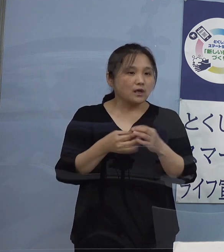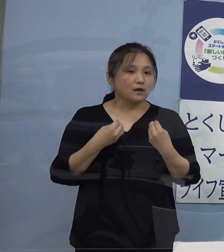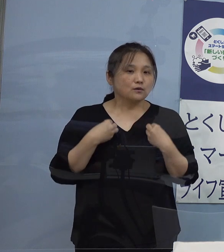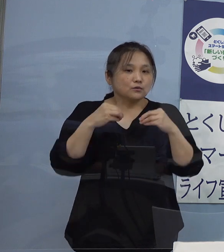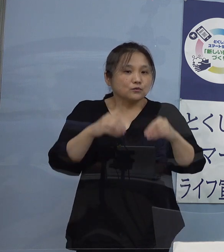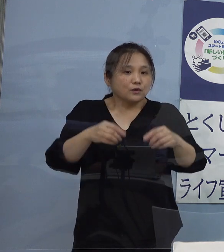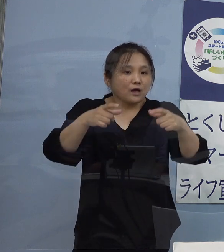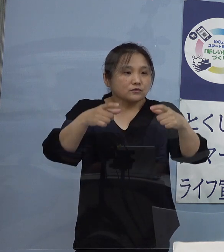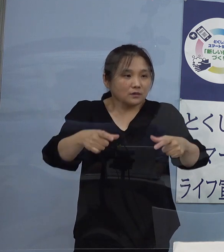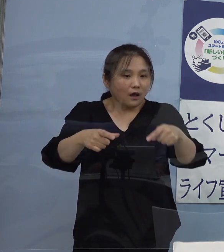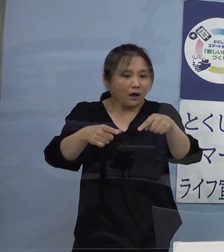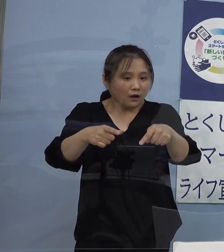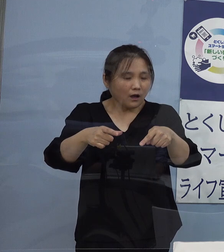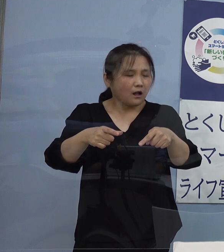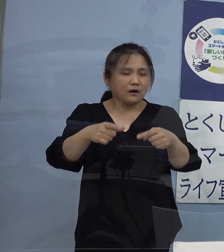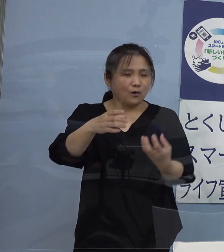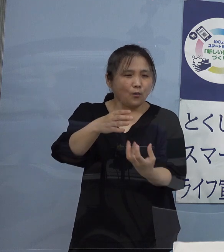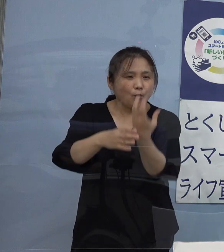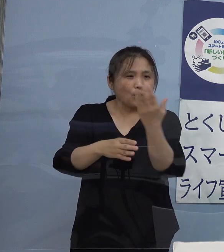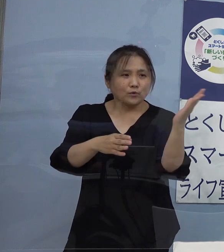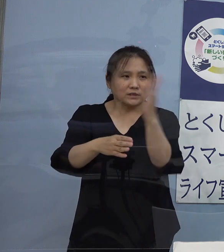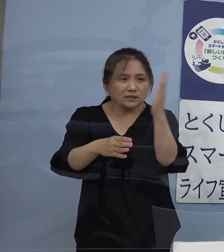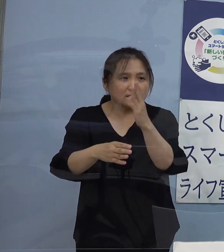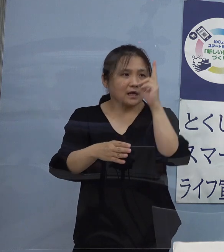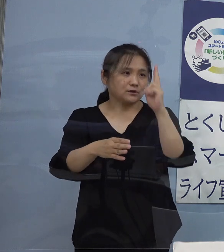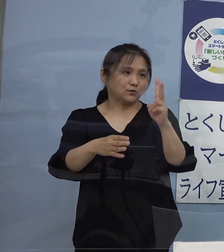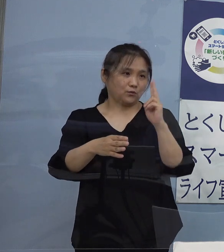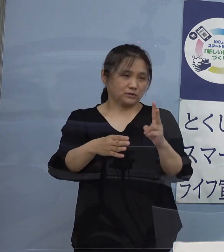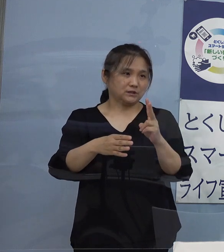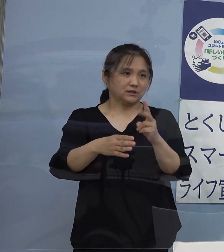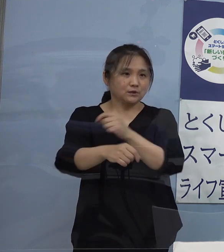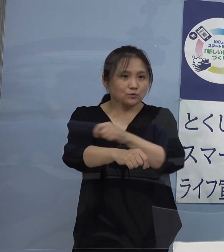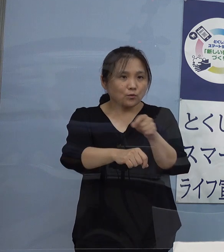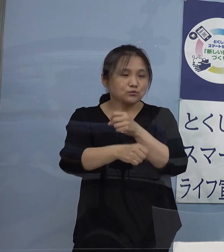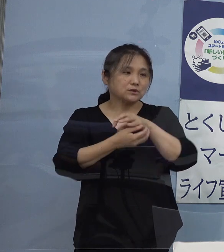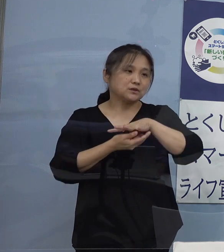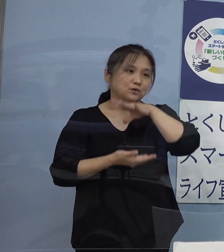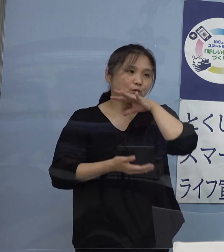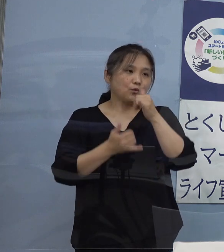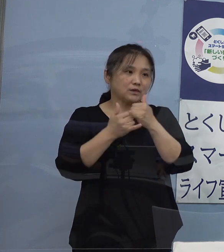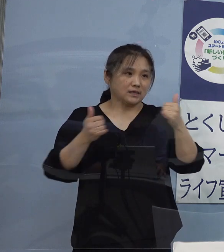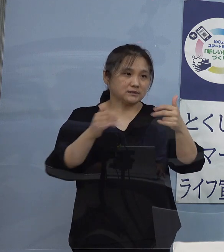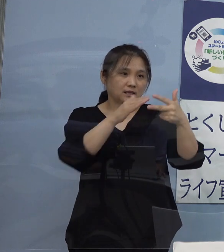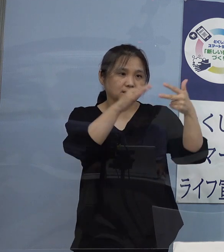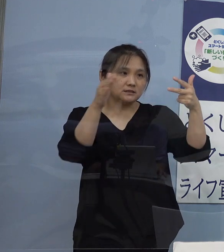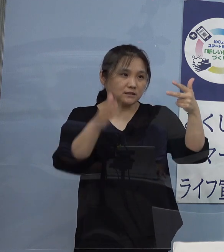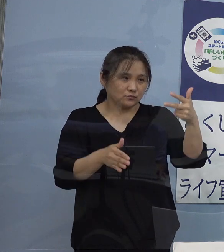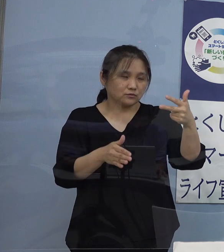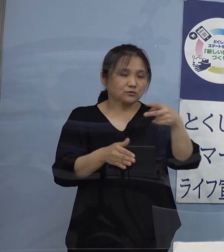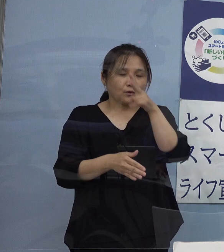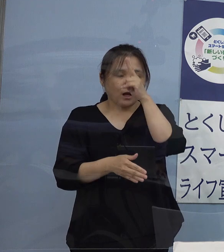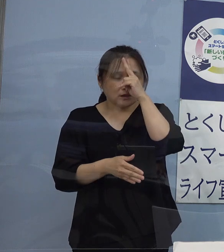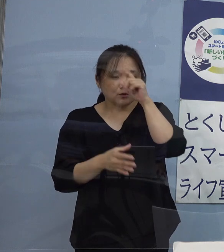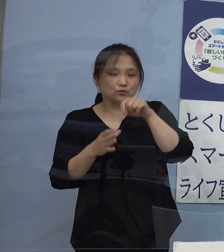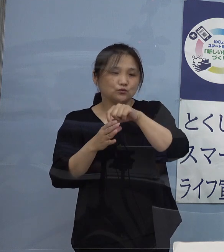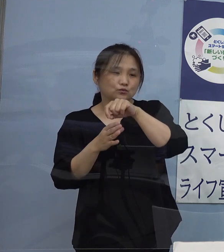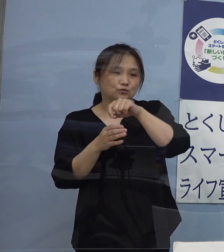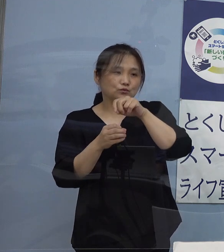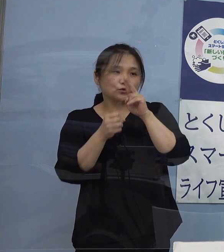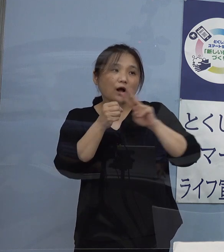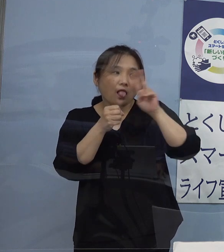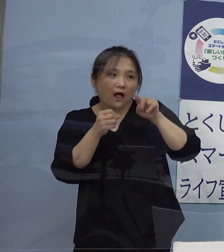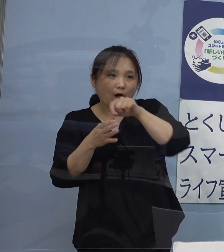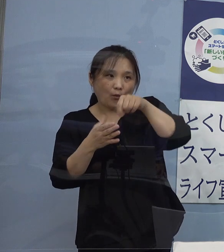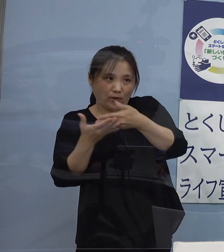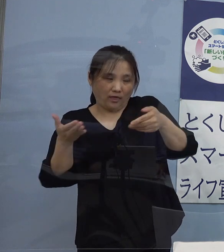ターといったものをいかに起こさせないか、特に高齢者施設、この昼カラオケについては持ち込ませ